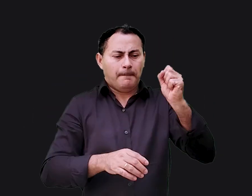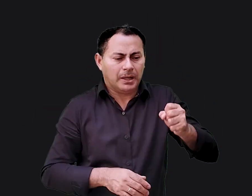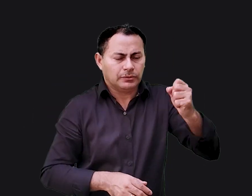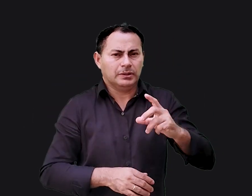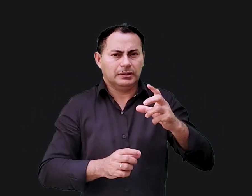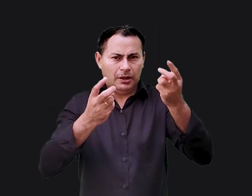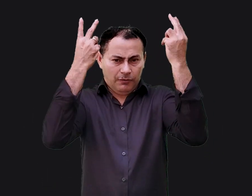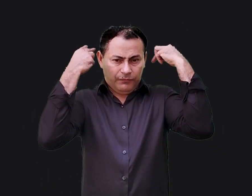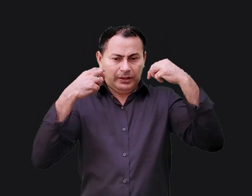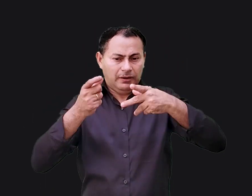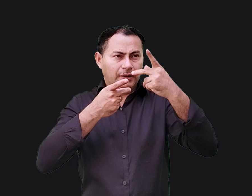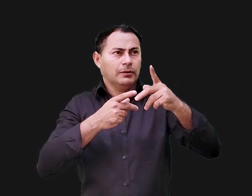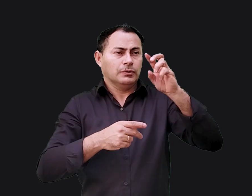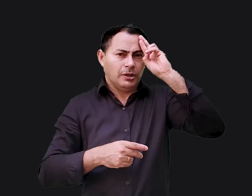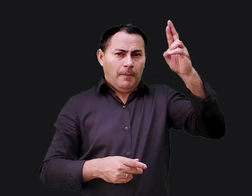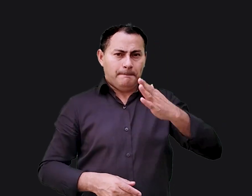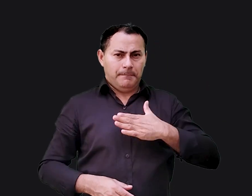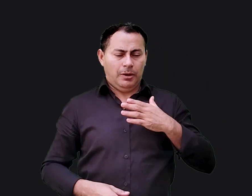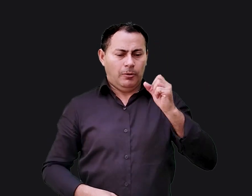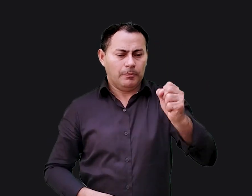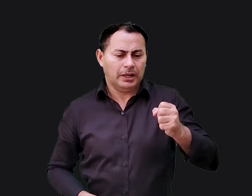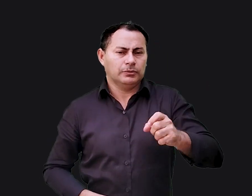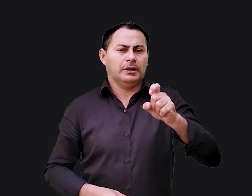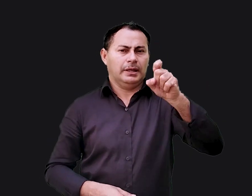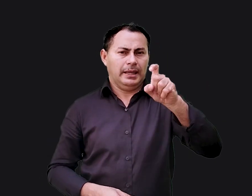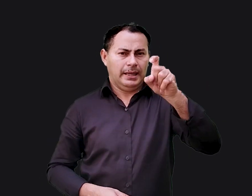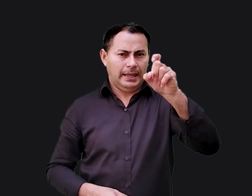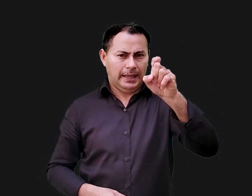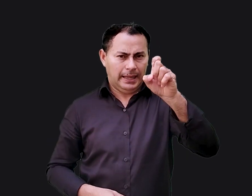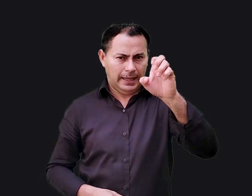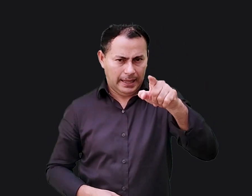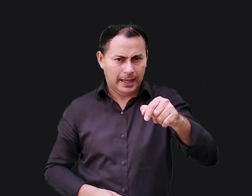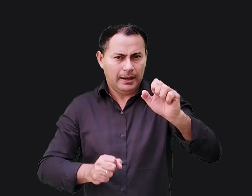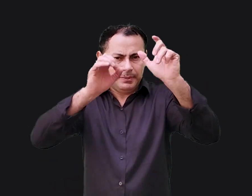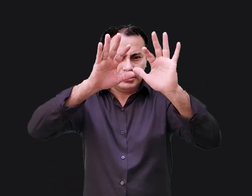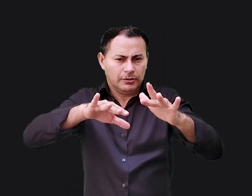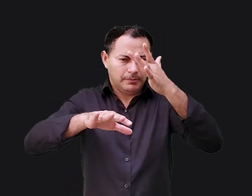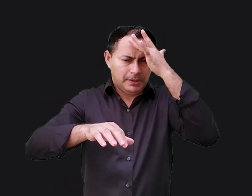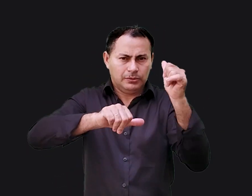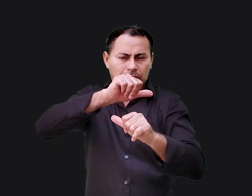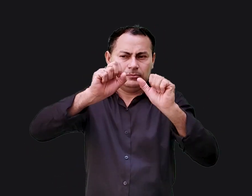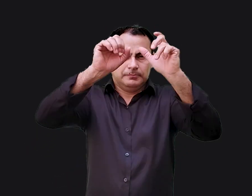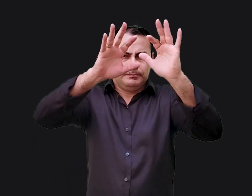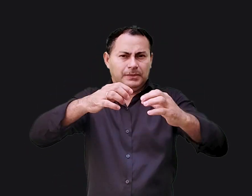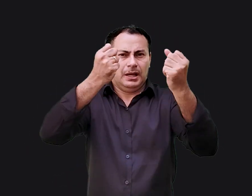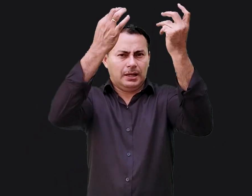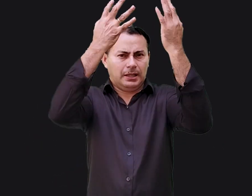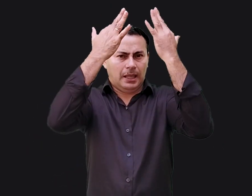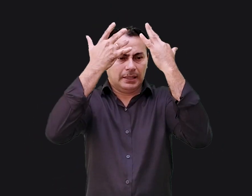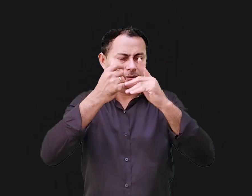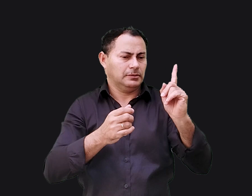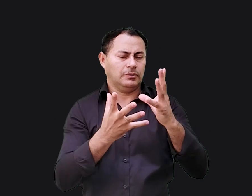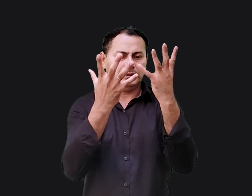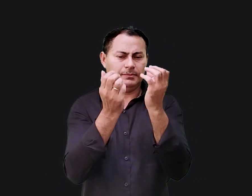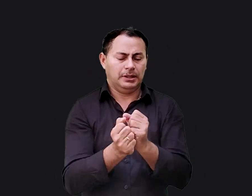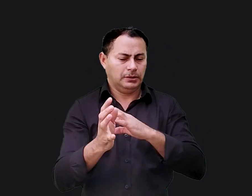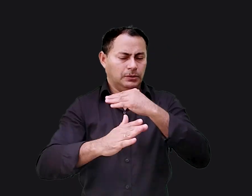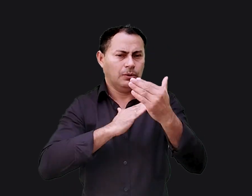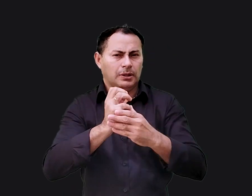todos aqueles que disserem o Senhor é o meu pastor são abençoados. O homem que se tornou abençoado pela graça não receberá